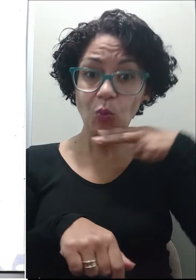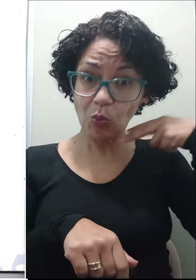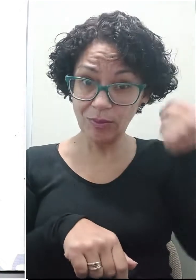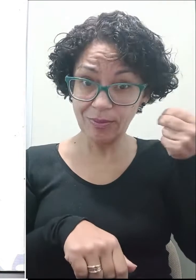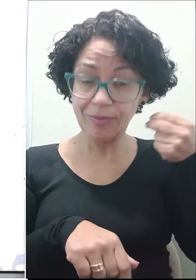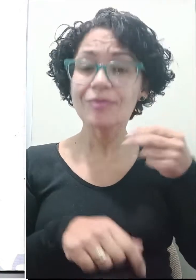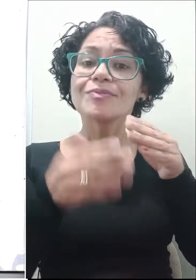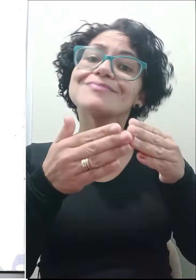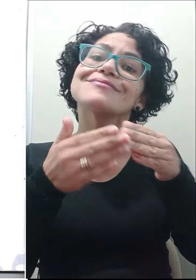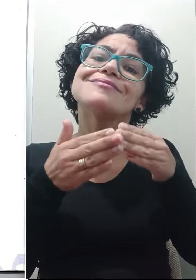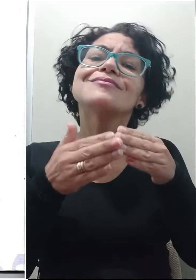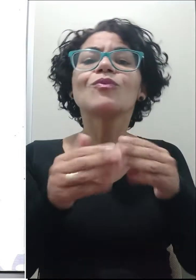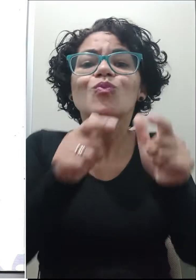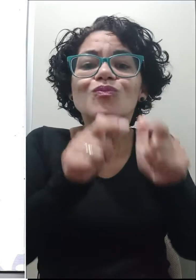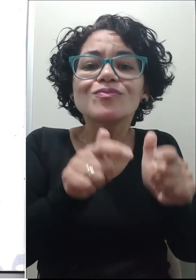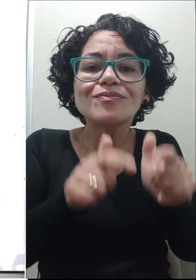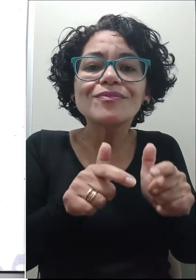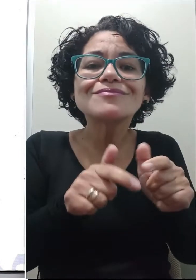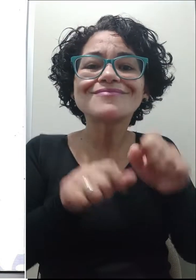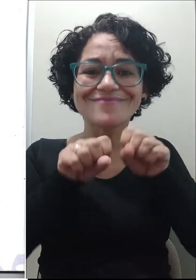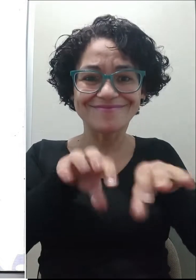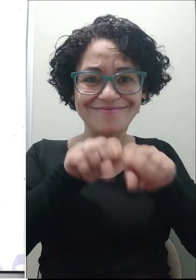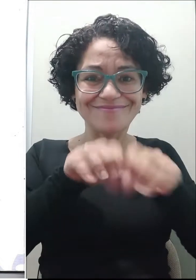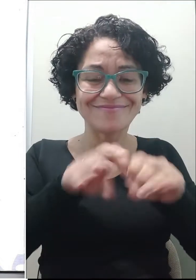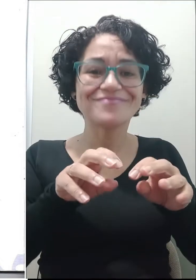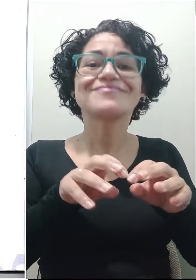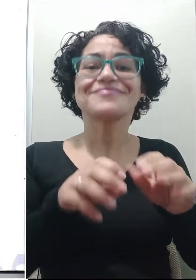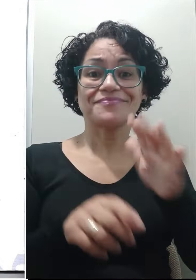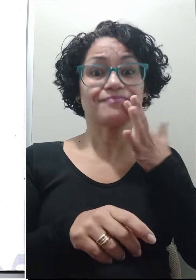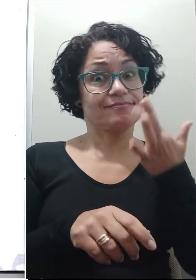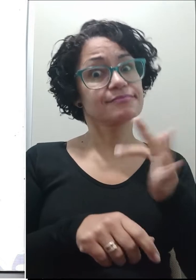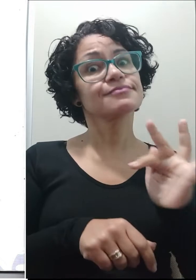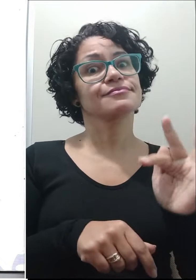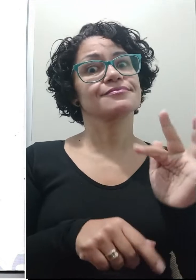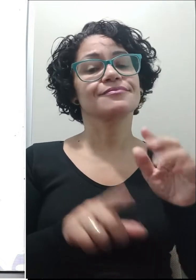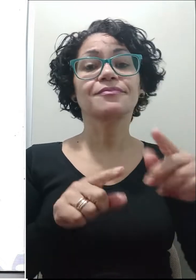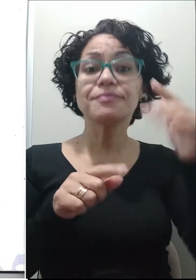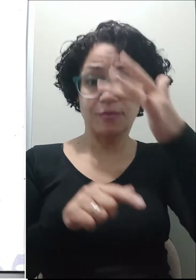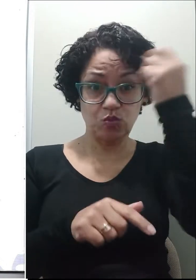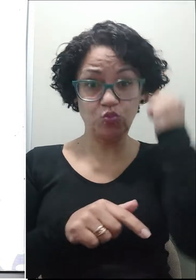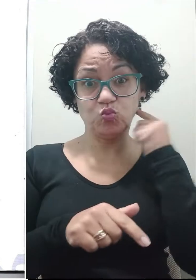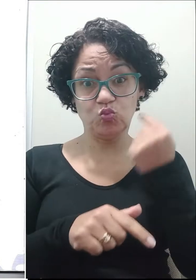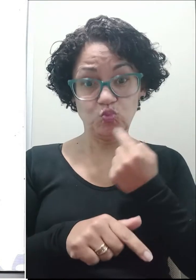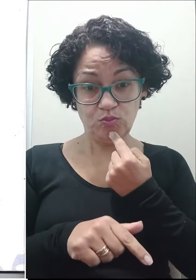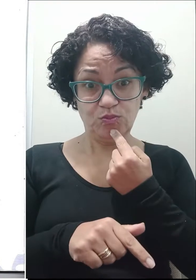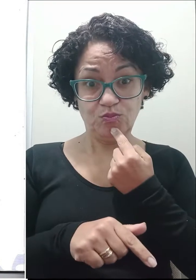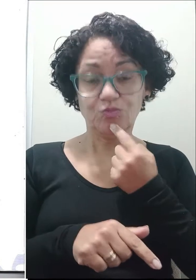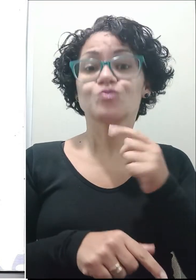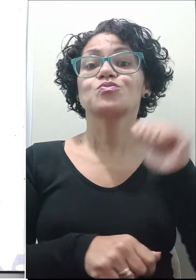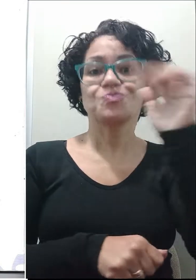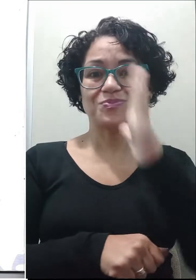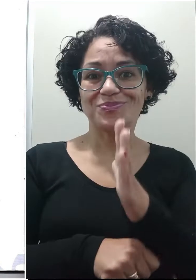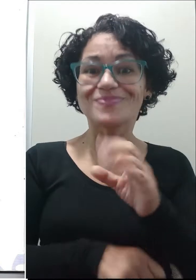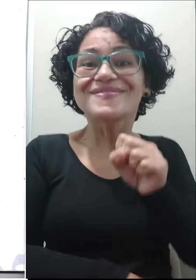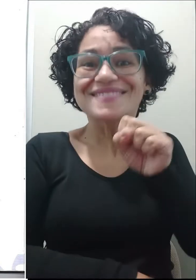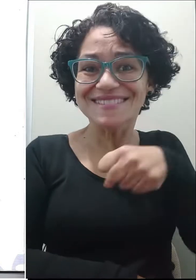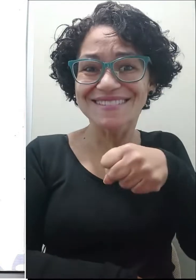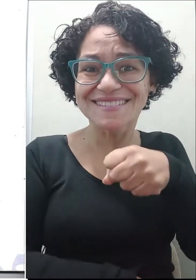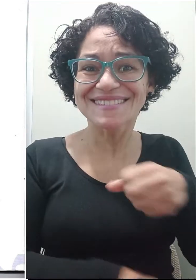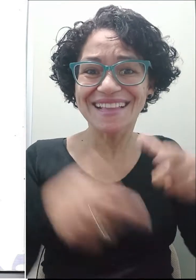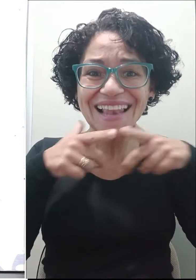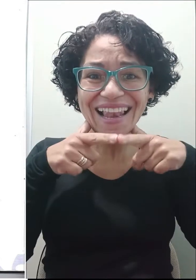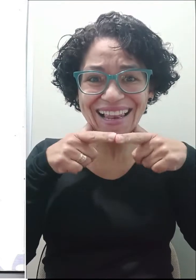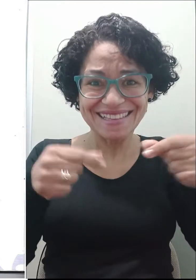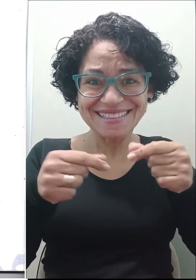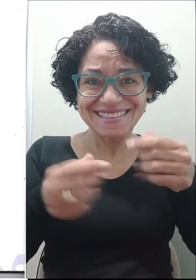lugar onde pudesse ensinar a língua de sinais francesa para os surdos brasileiros. Sim, a nossa